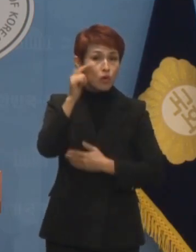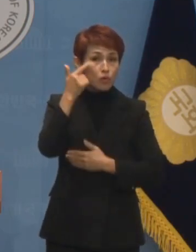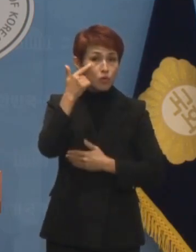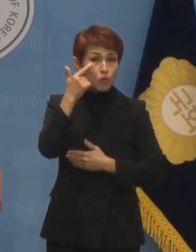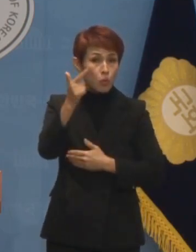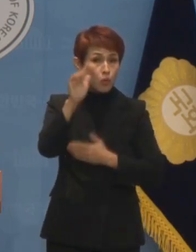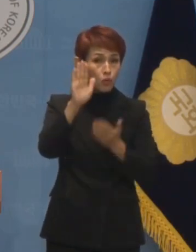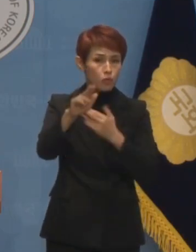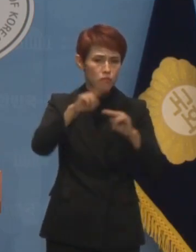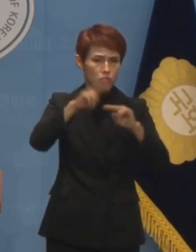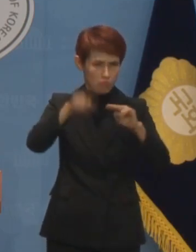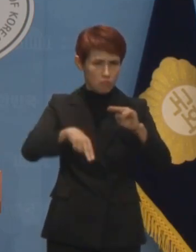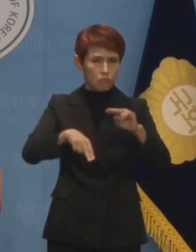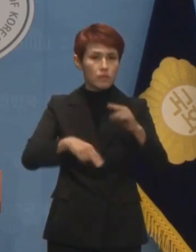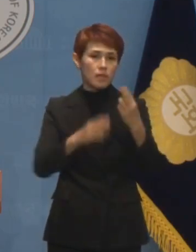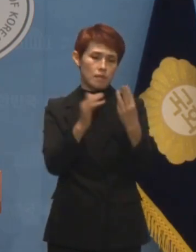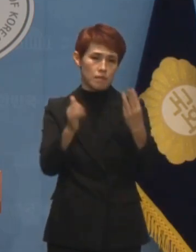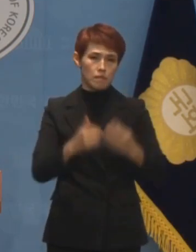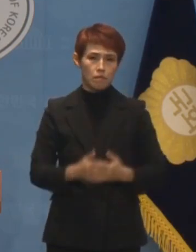않았습니다.